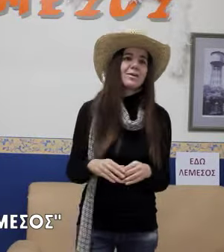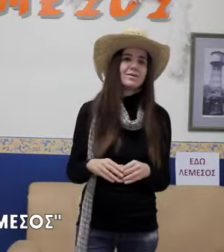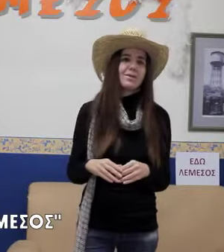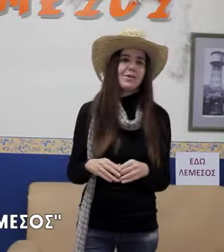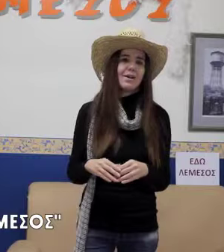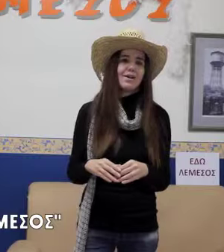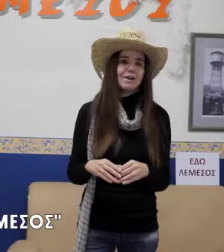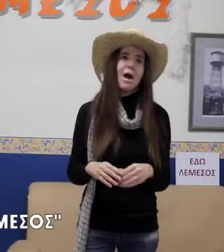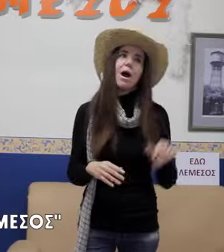Αποστόλου Ανδρέα